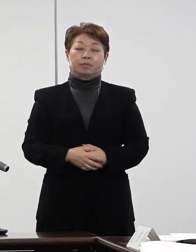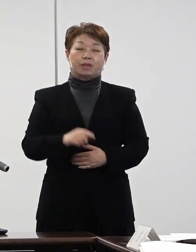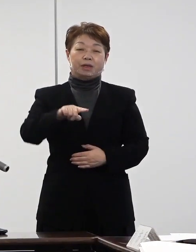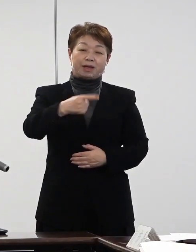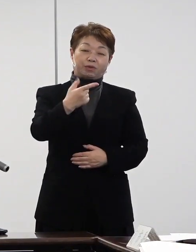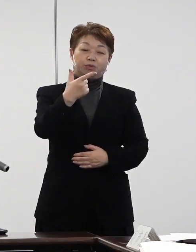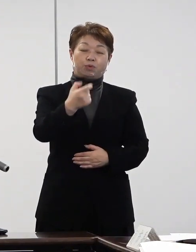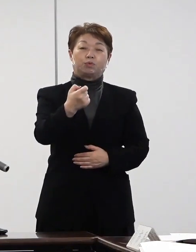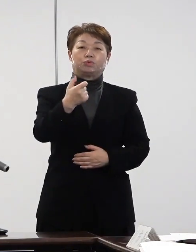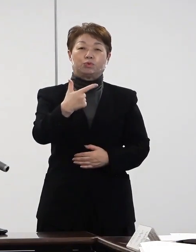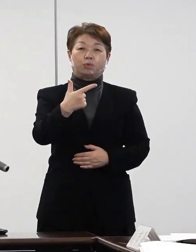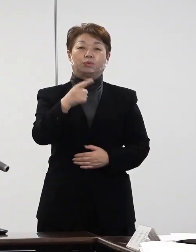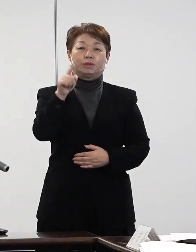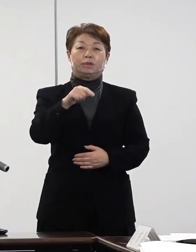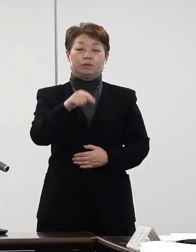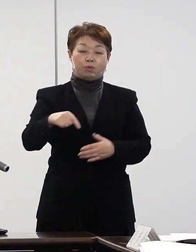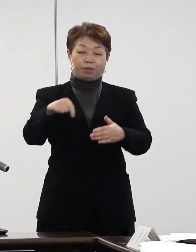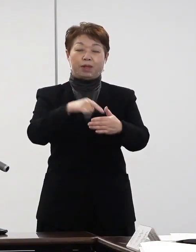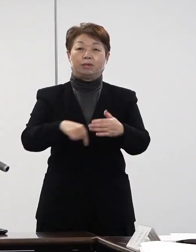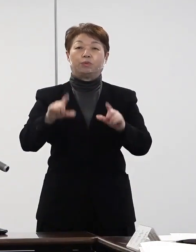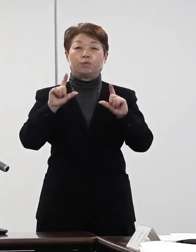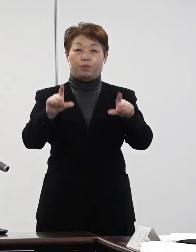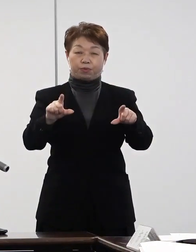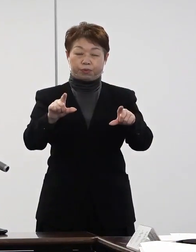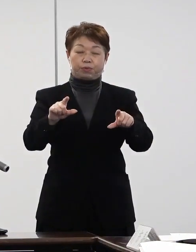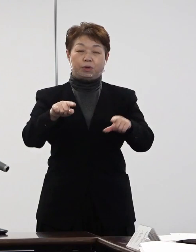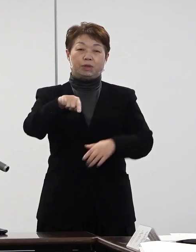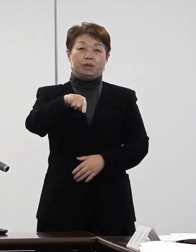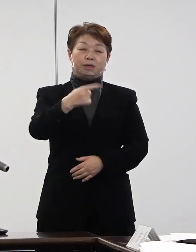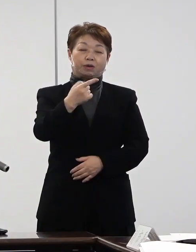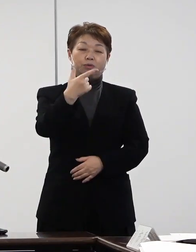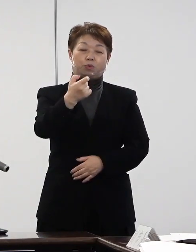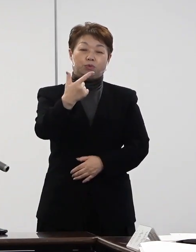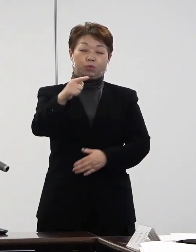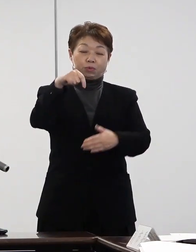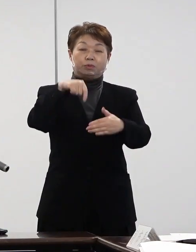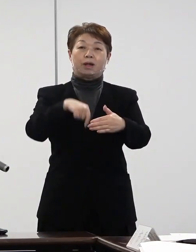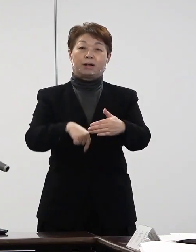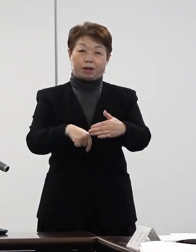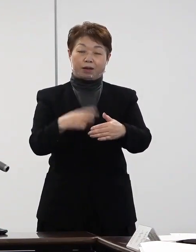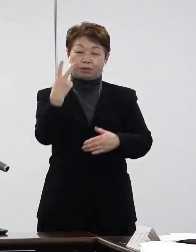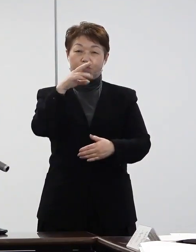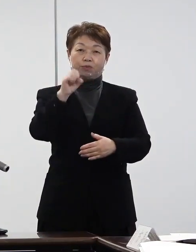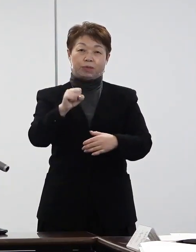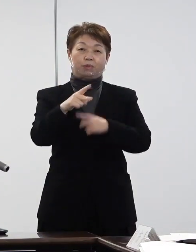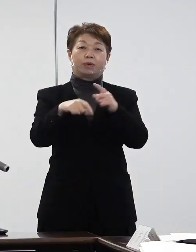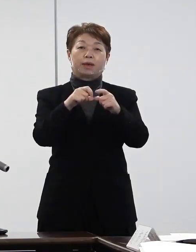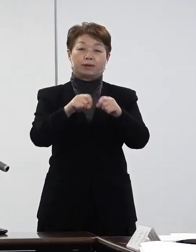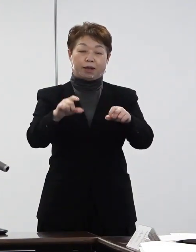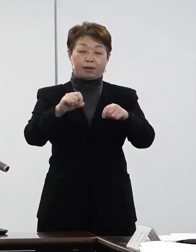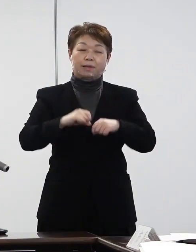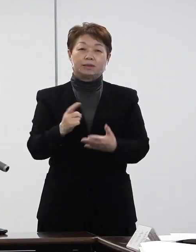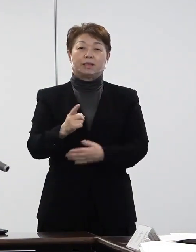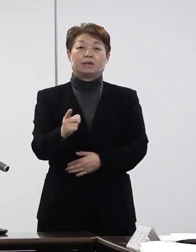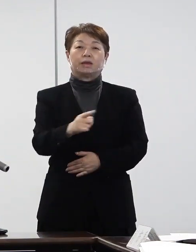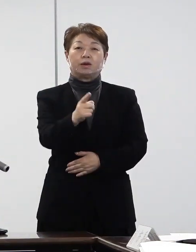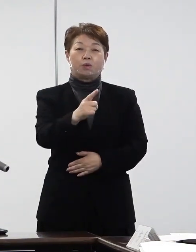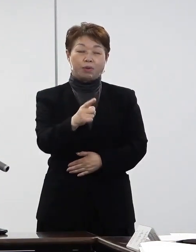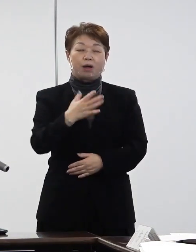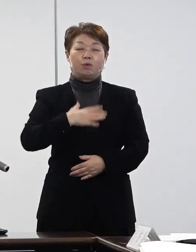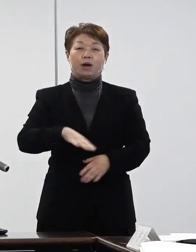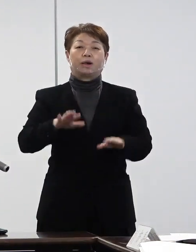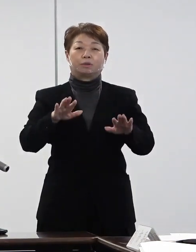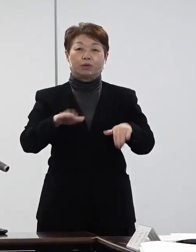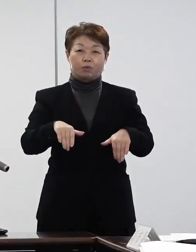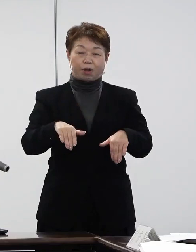166件の概要でございますが、166件のうち調査の結果感染経路が判明している